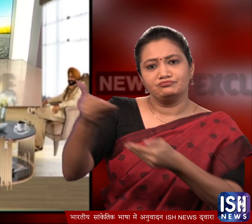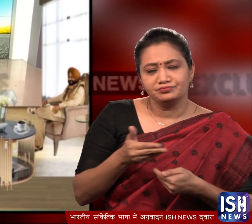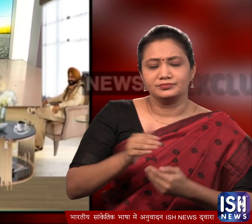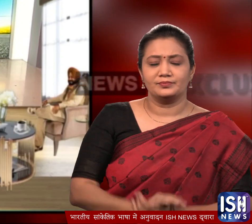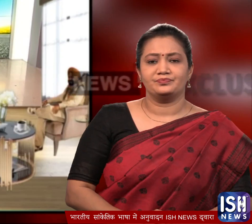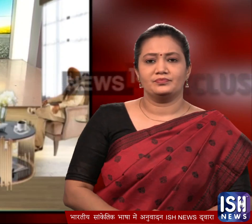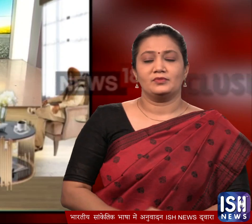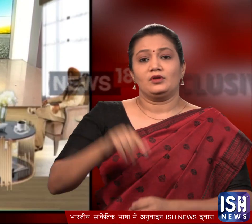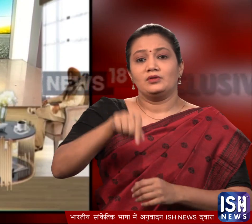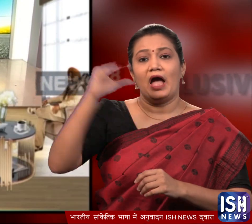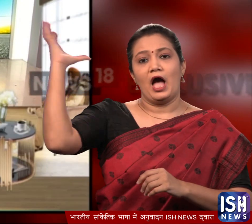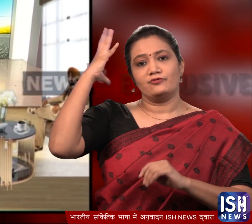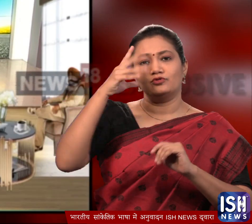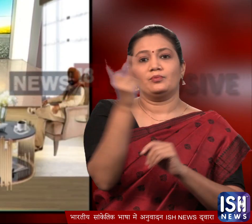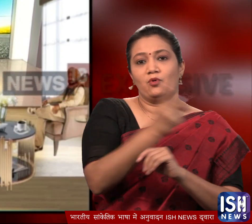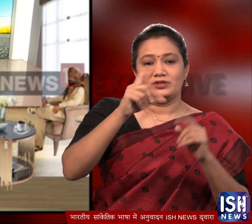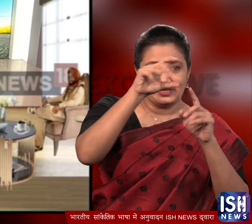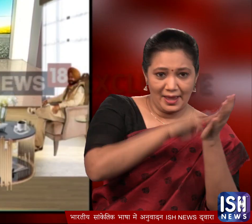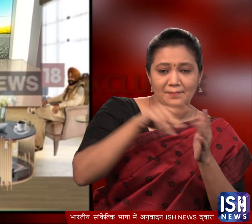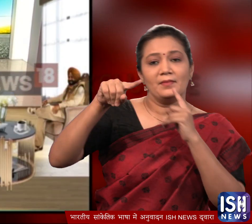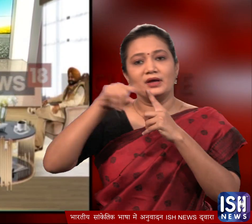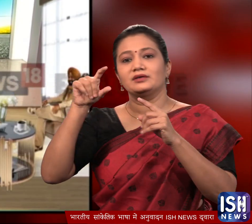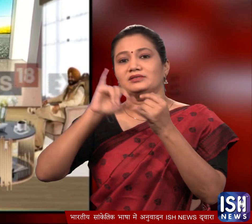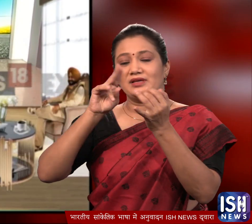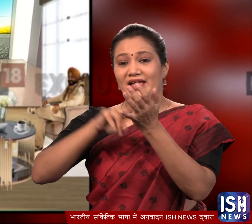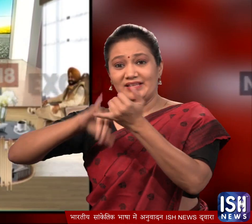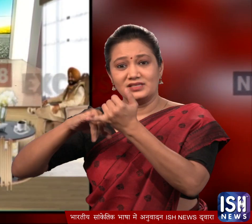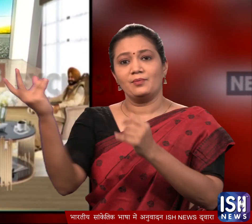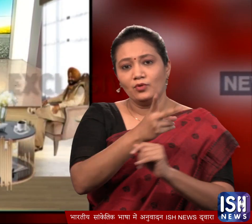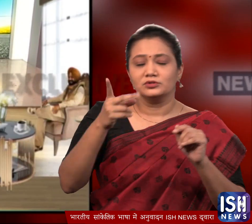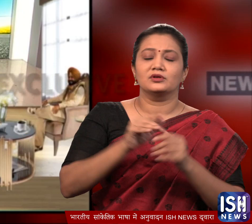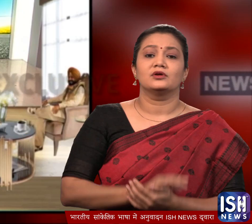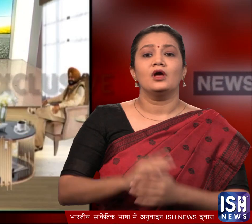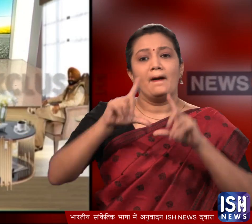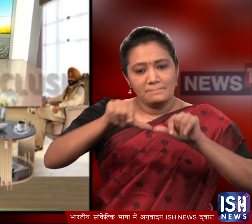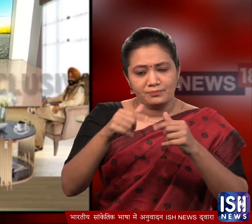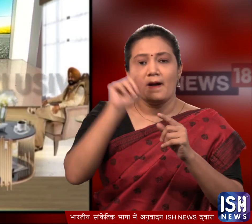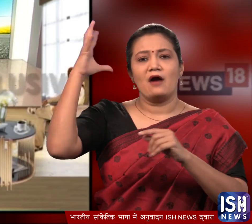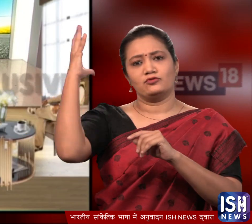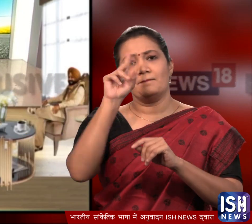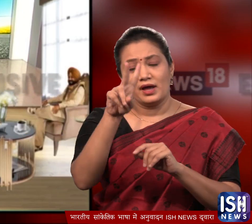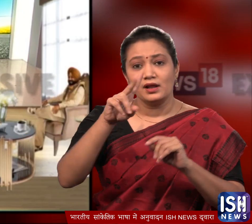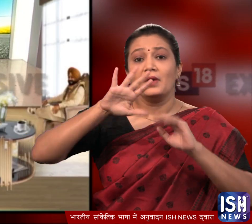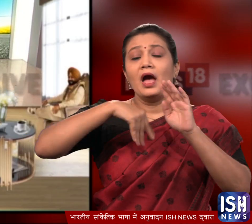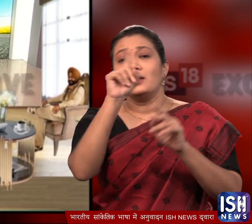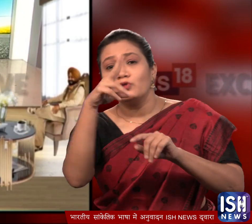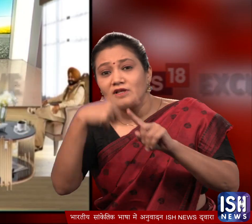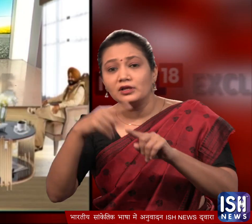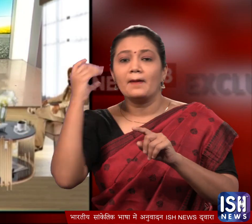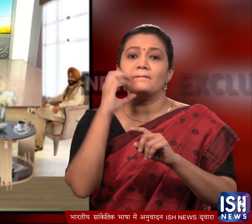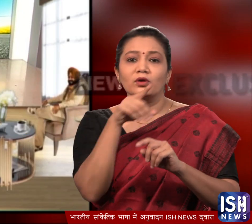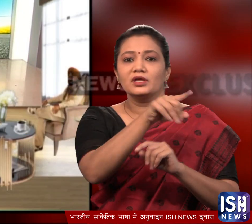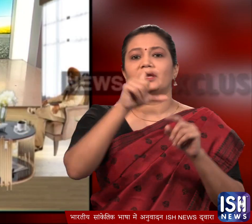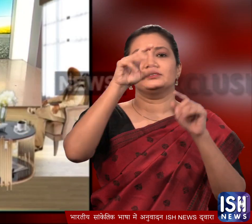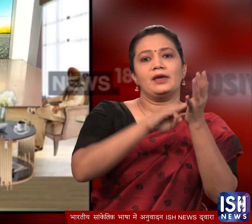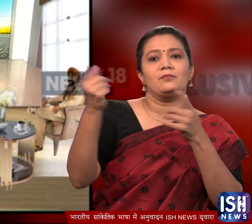दोनों नेता दोपहर 12 बजे से पहले मिलेंगे, क्योंकि 12:30 बजे कैप्टन अमरिंदर की प्रधानमंत्री के साथ वीडियो कॉन्फ्रेंसिंग के जरिए बात